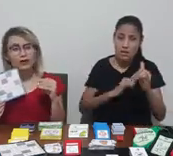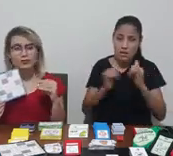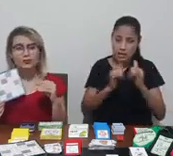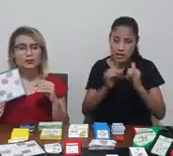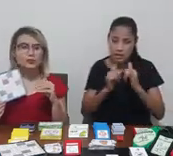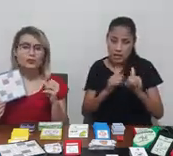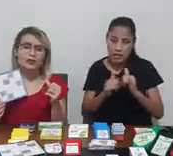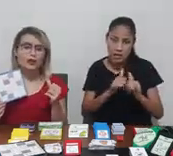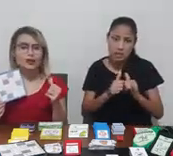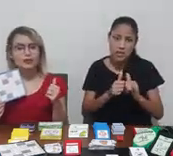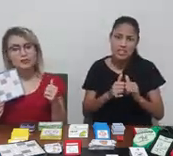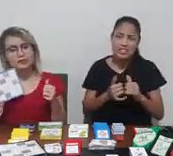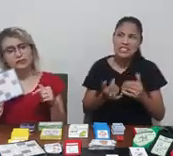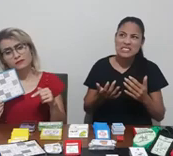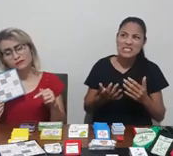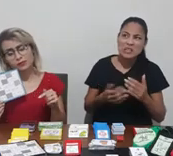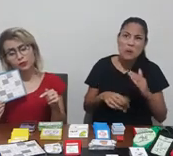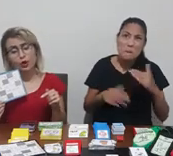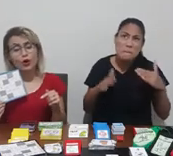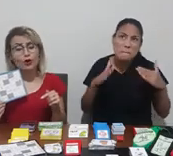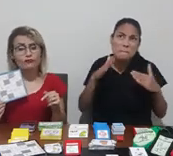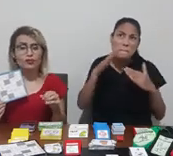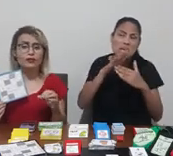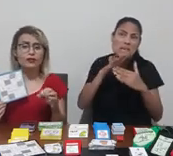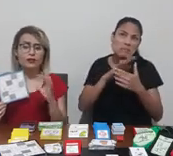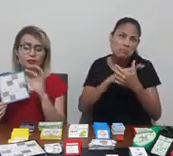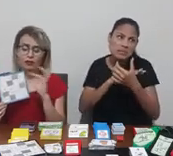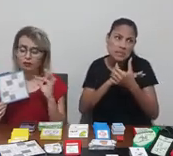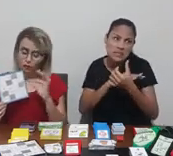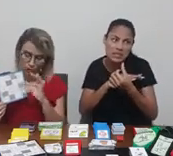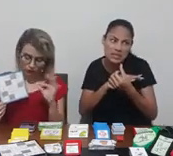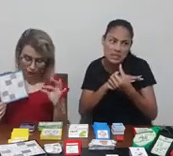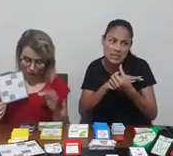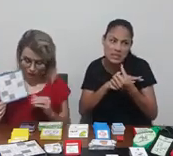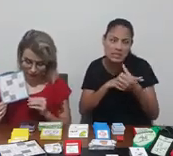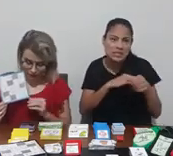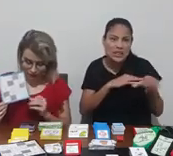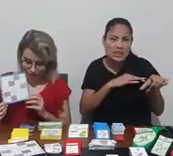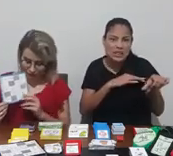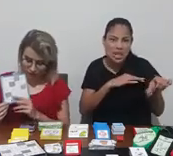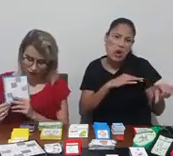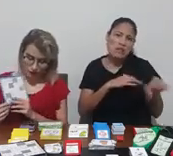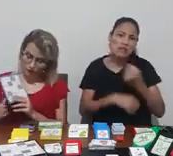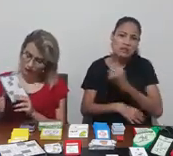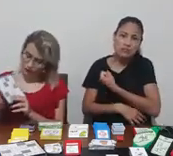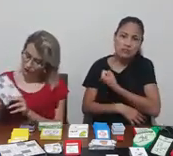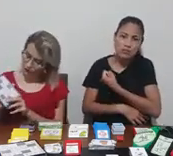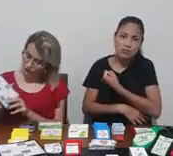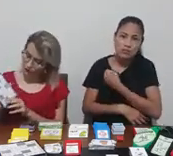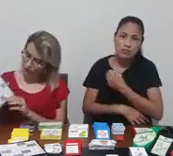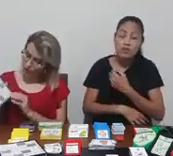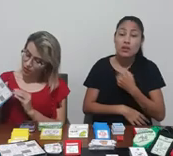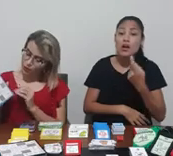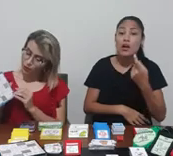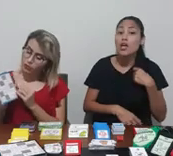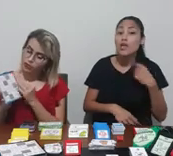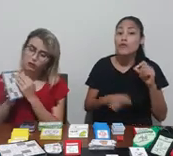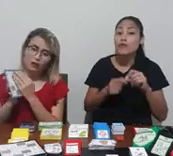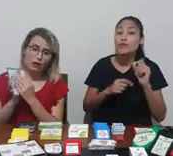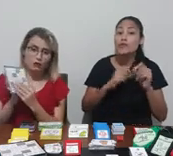no máximo 6, 9, né, 9 numerais. Então, o que foi que eu fiz?